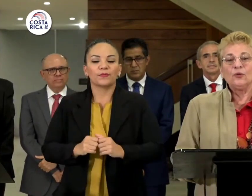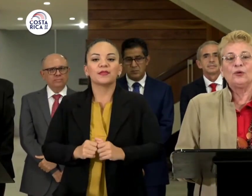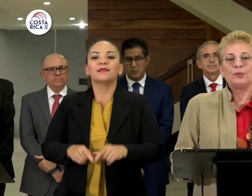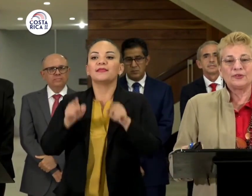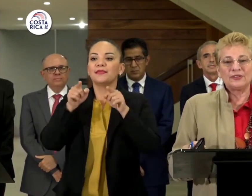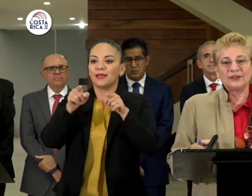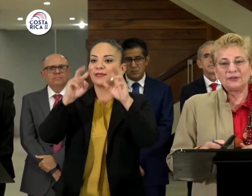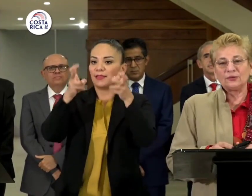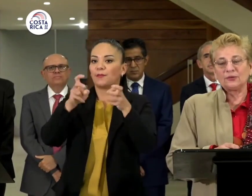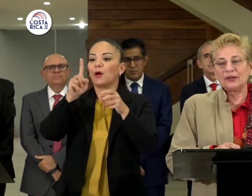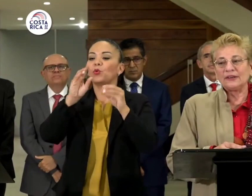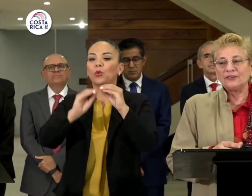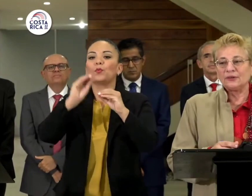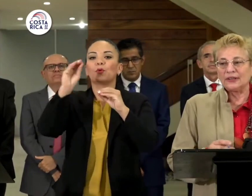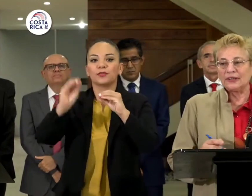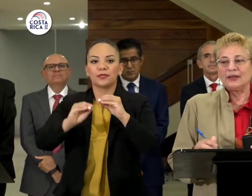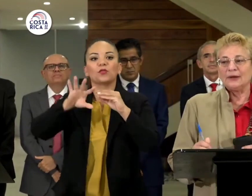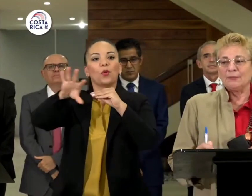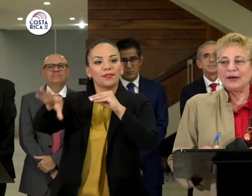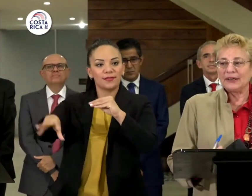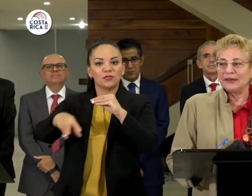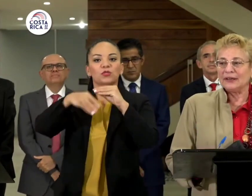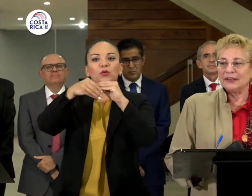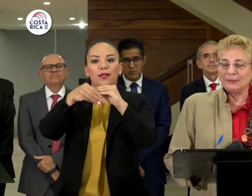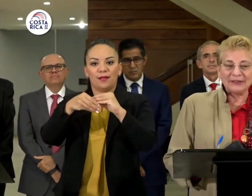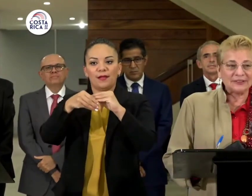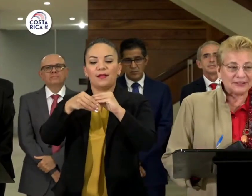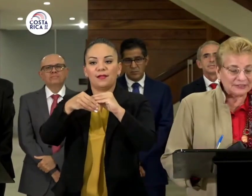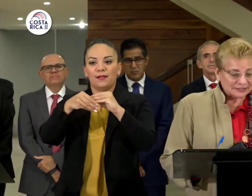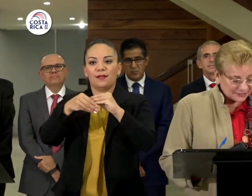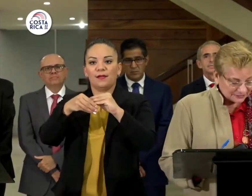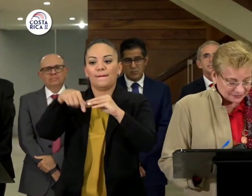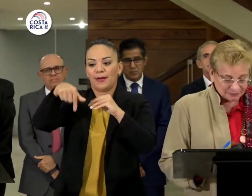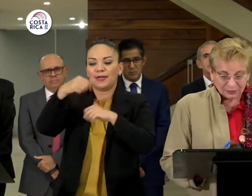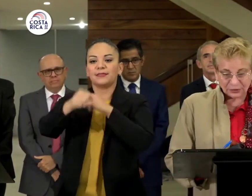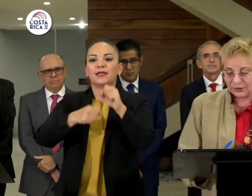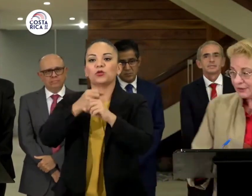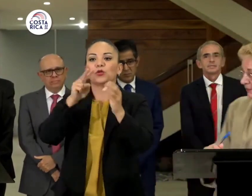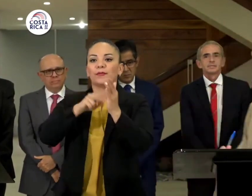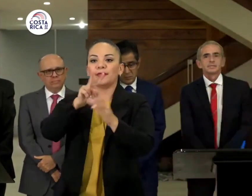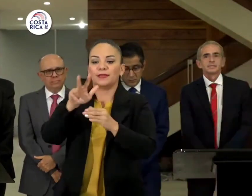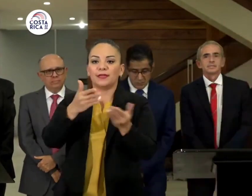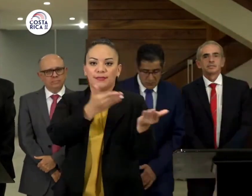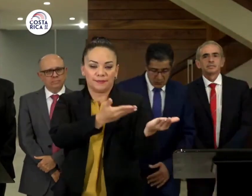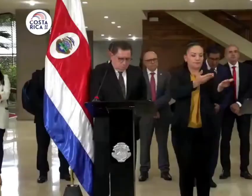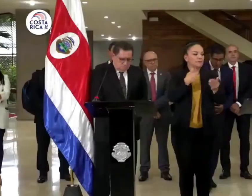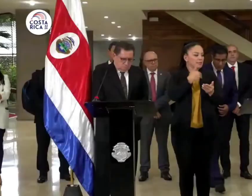ese 1% adicional para el 2023. Don Nogui.